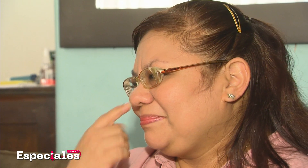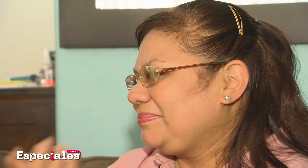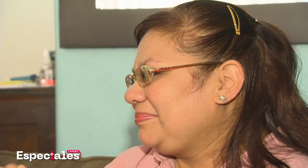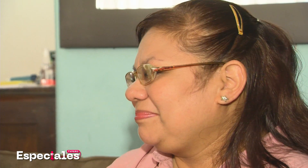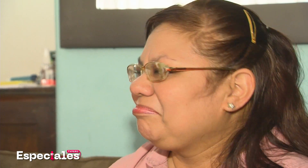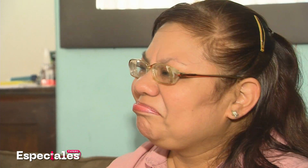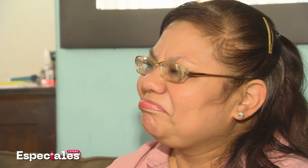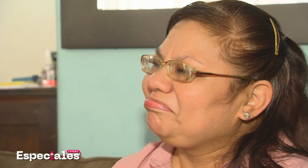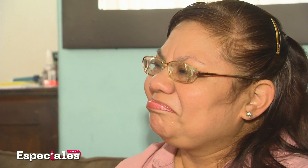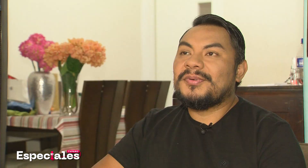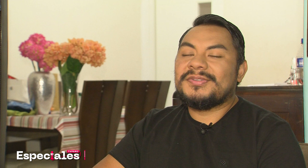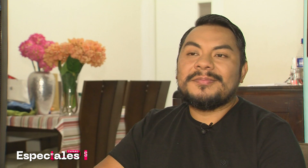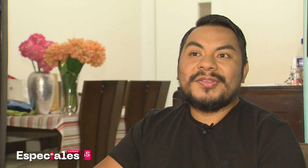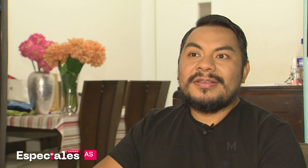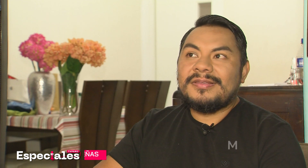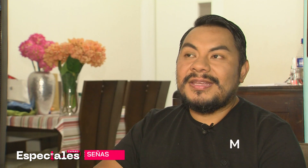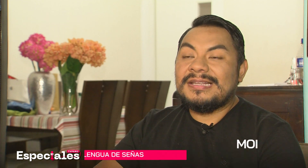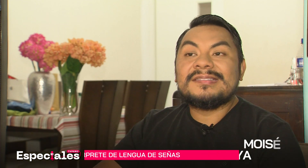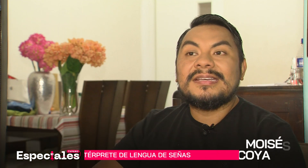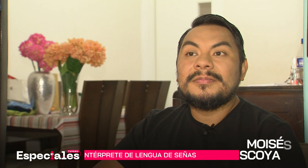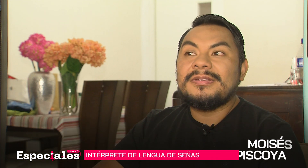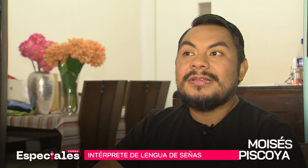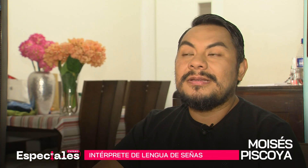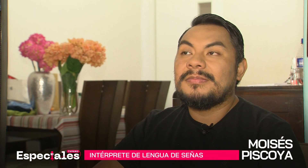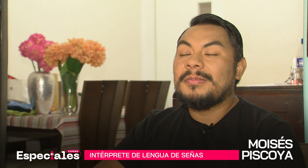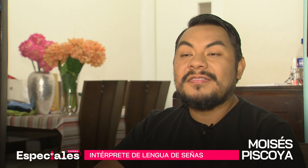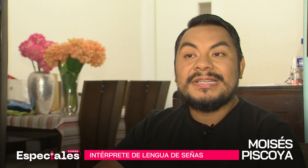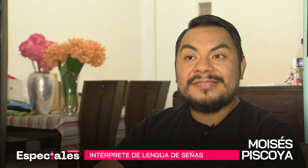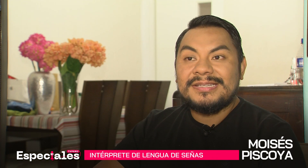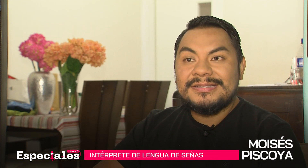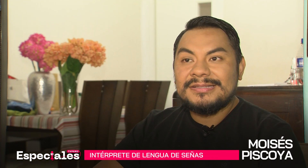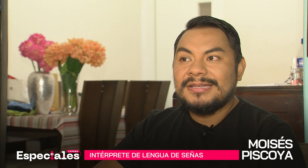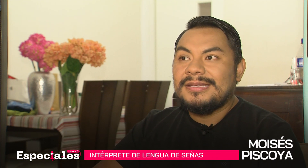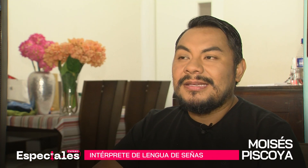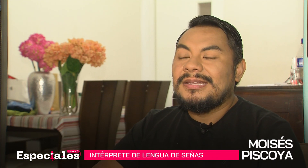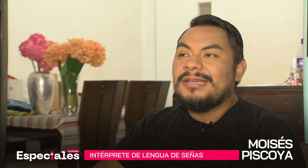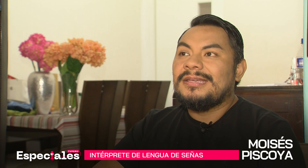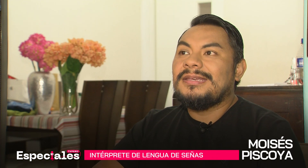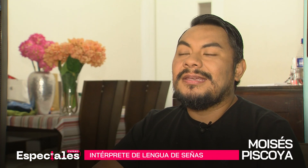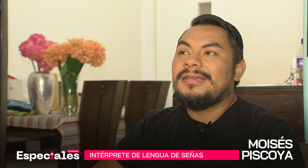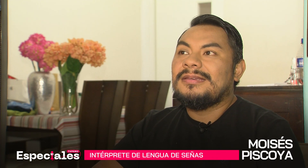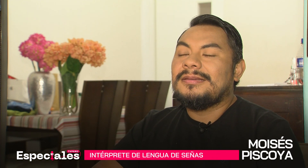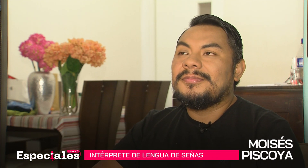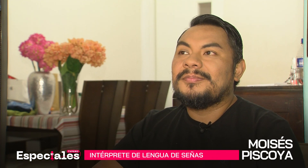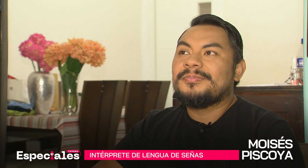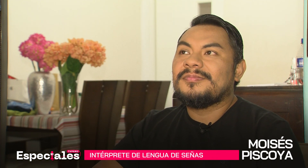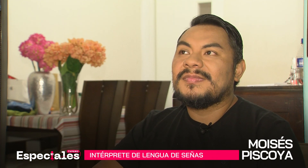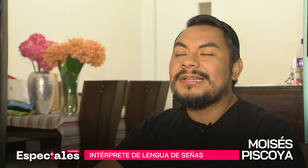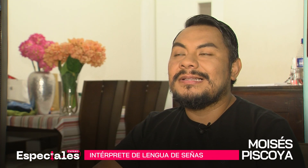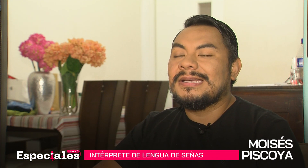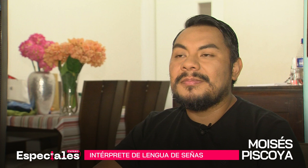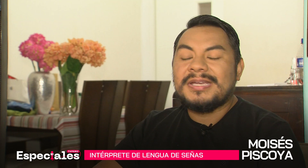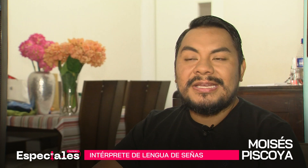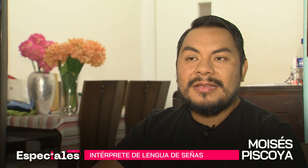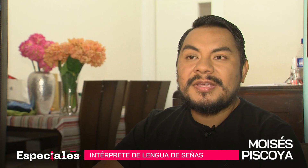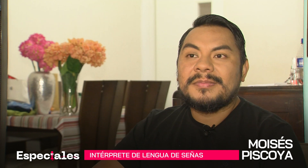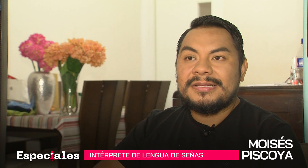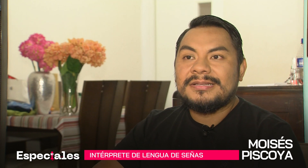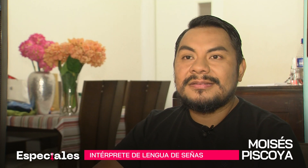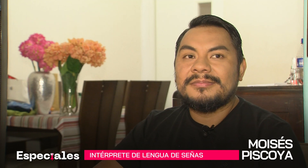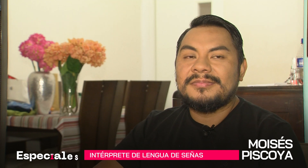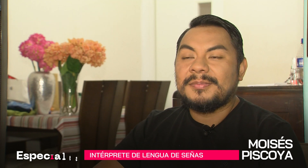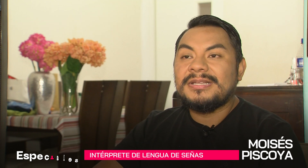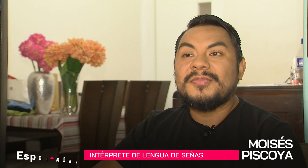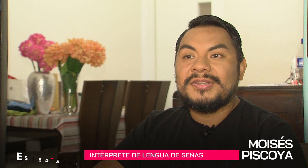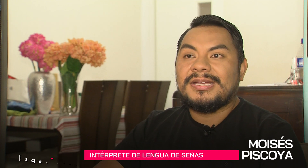sorda. Yo al poco tiempo de nacer mi mamá fallece y la que me cría es mi